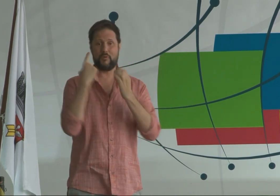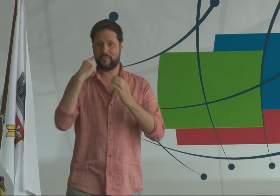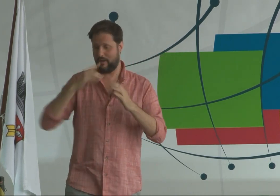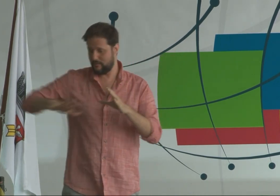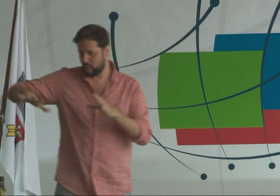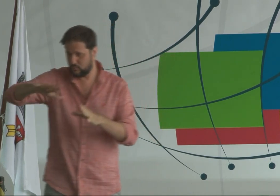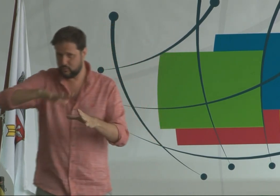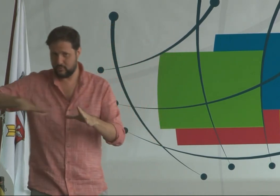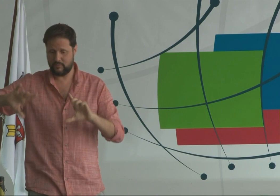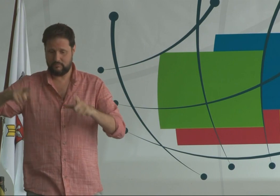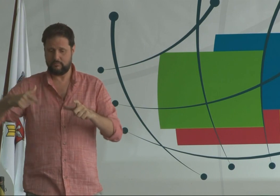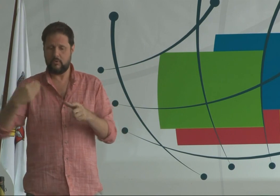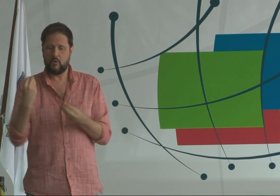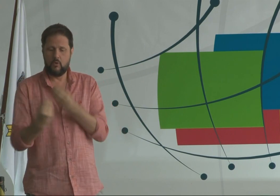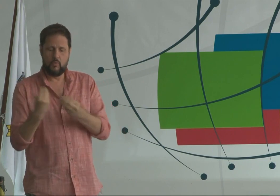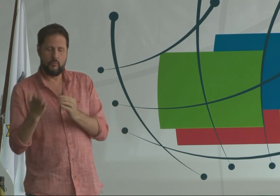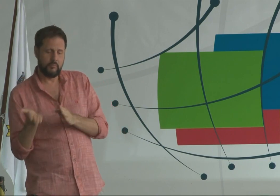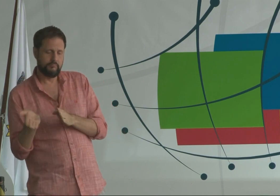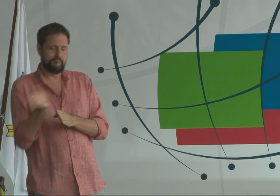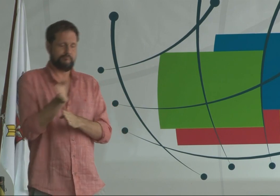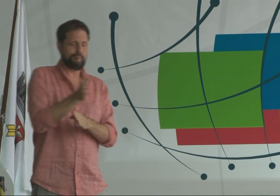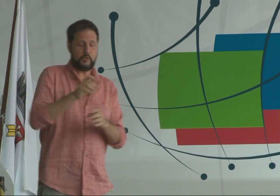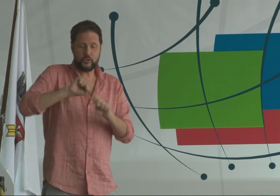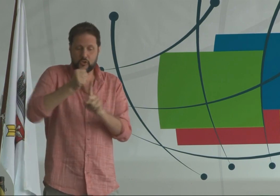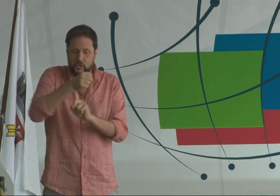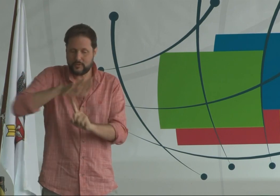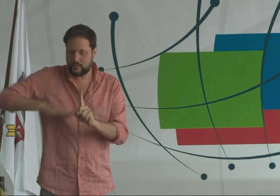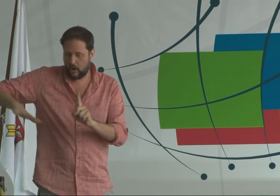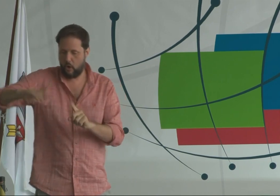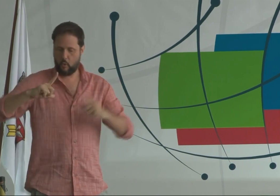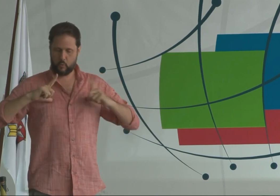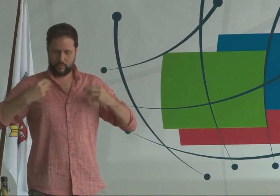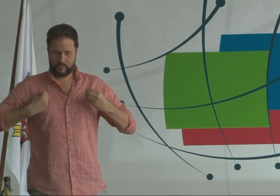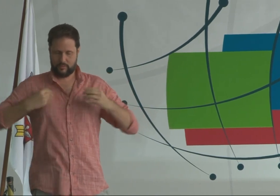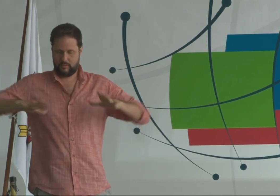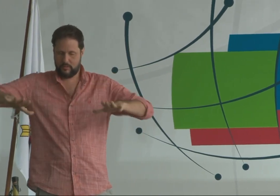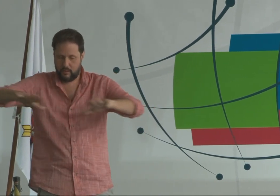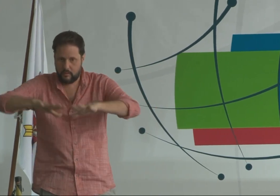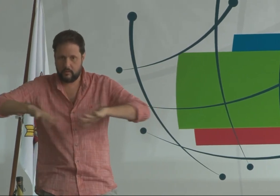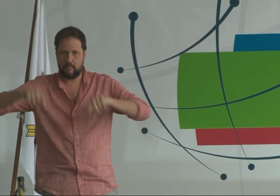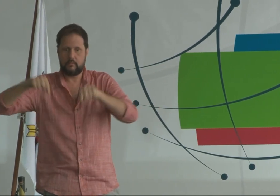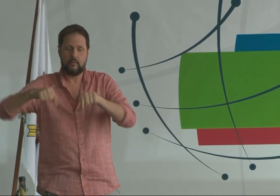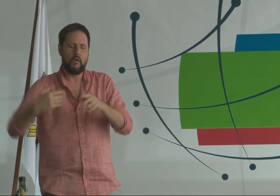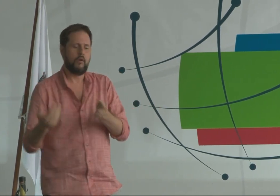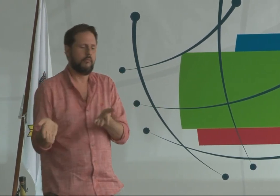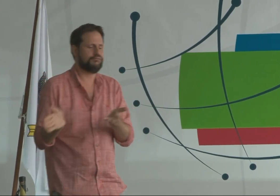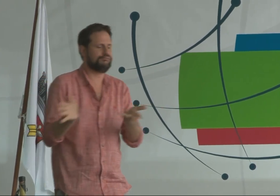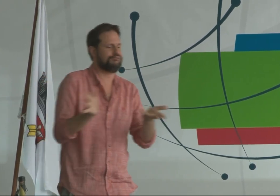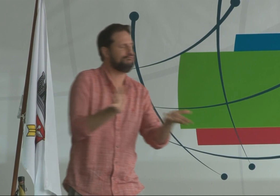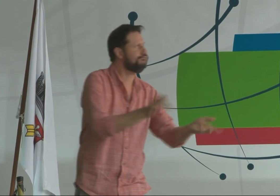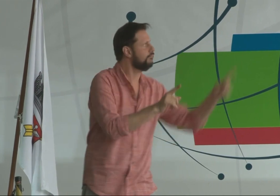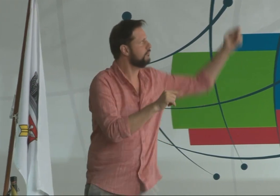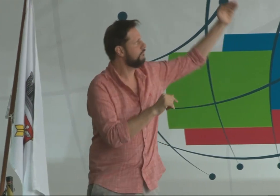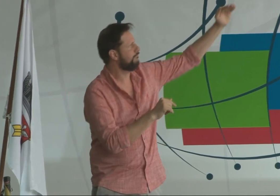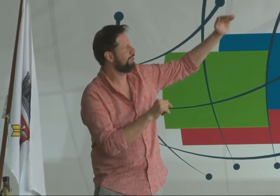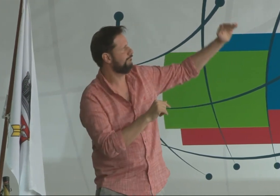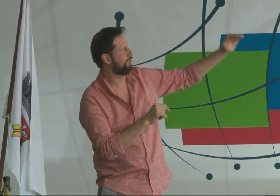nessa área. Na relação à comunidade surda, o surgimento dela, as relações do meio social, como que isso tem... essa relação que